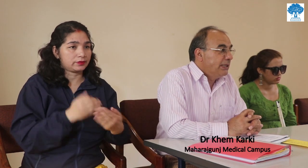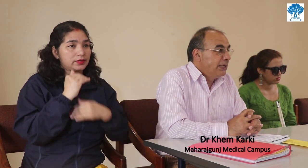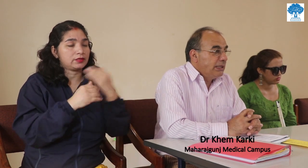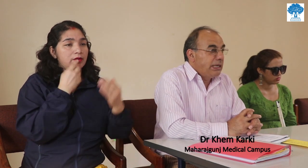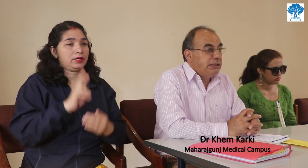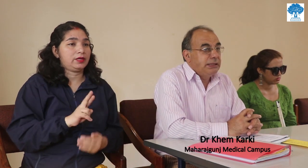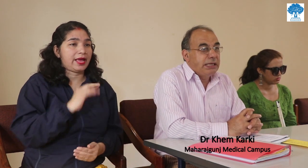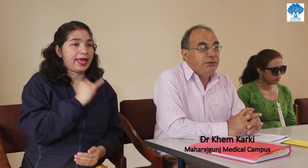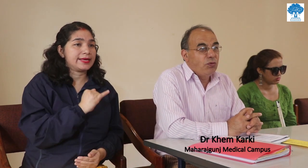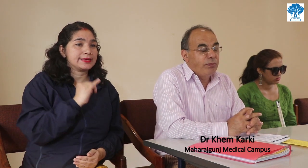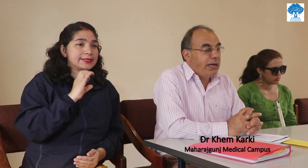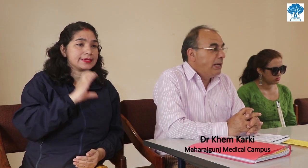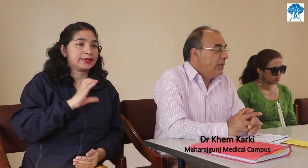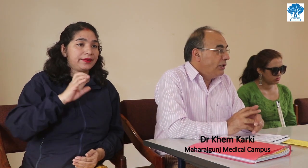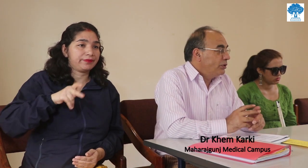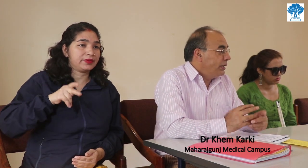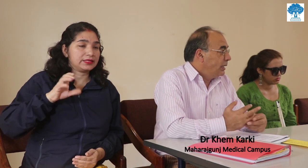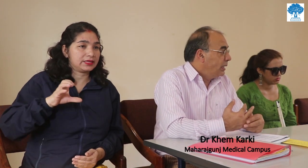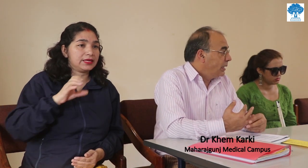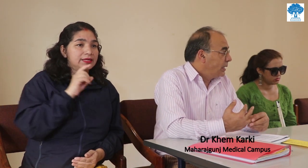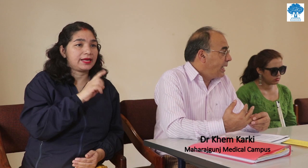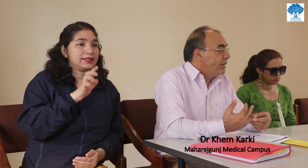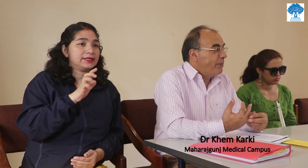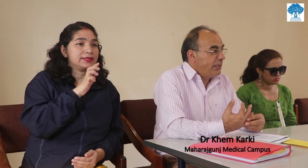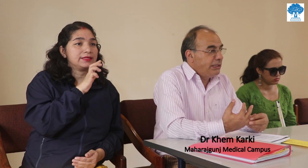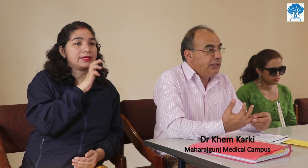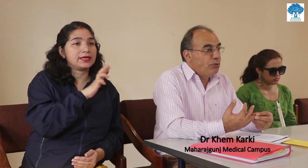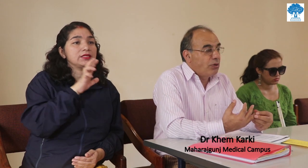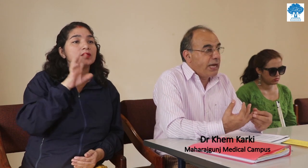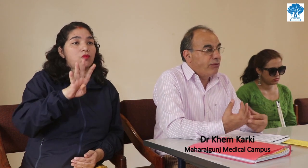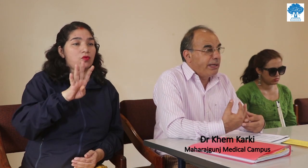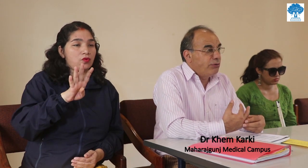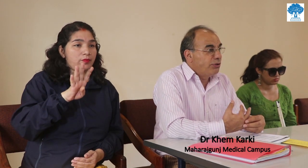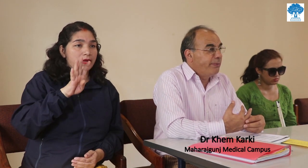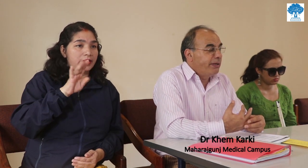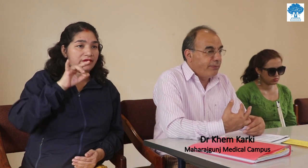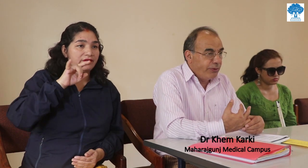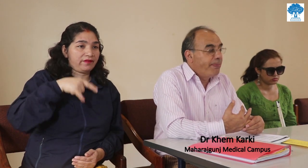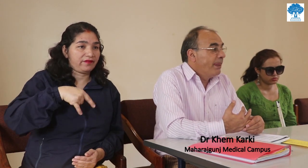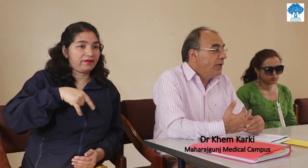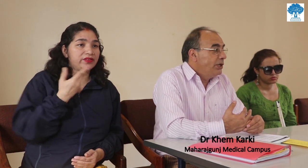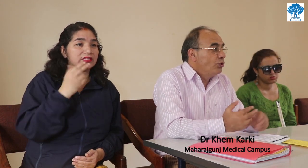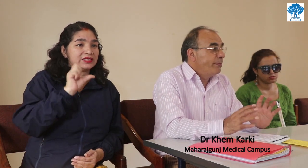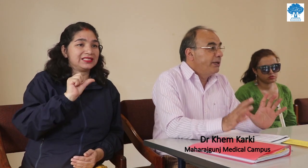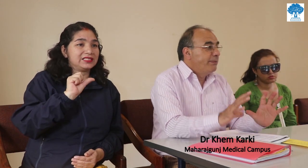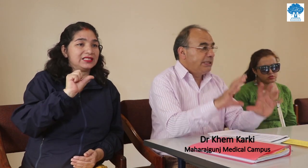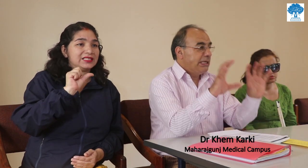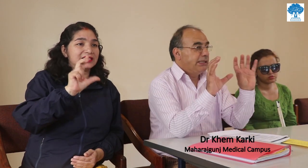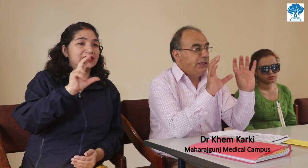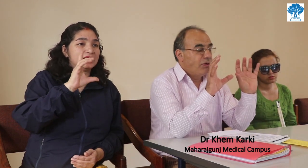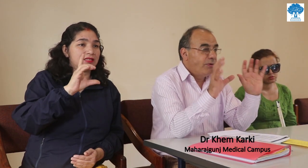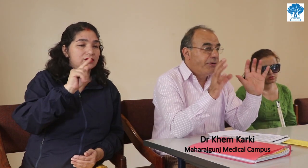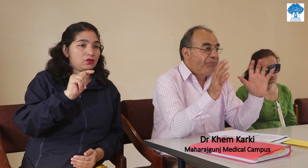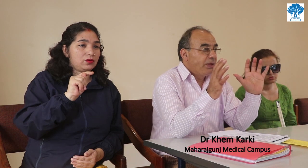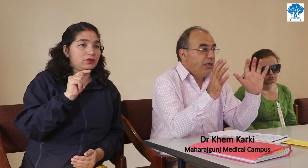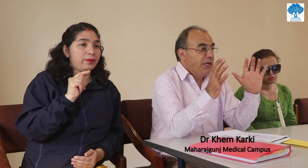आइसिपिडी 1994 यो चाहिँ कायरोमा, इजिप्टको कायरोमा यो जुन सम्मेलन भयो, यो सम्मेलन पछाडि